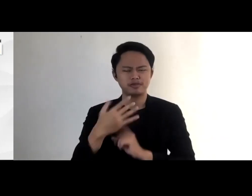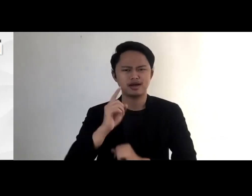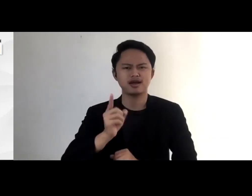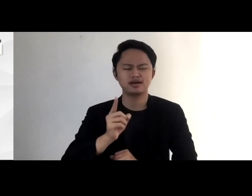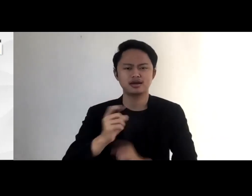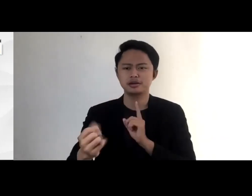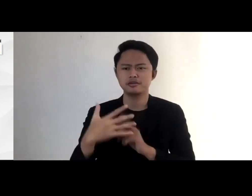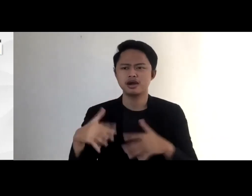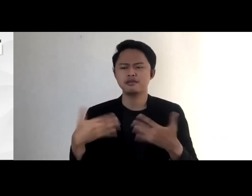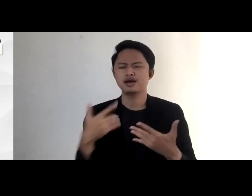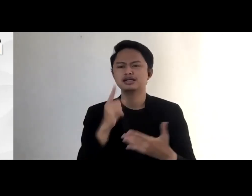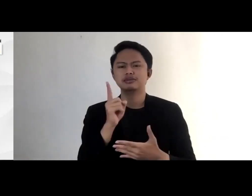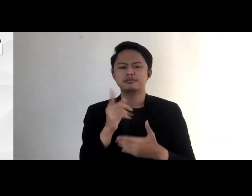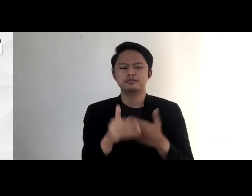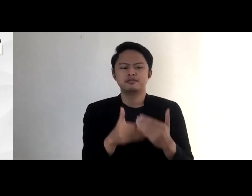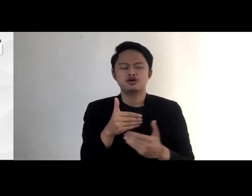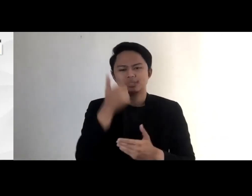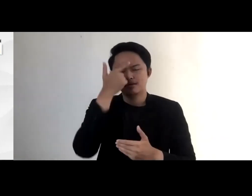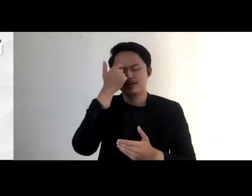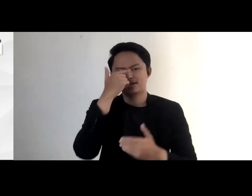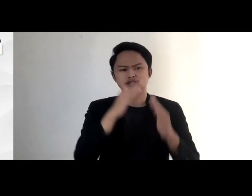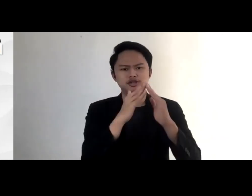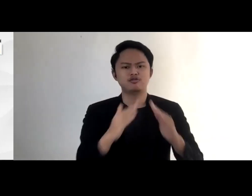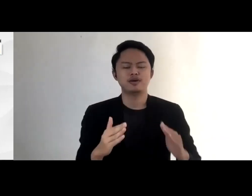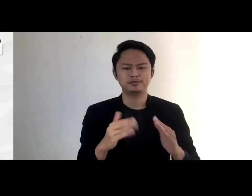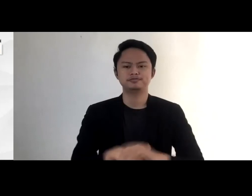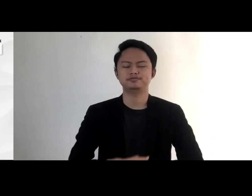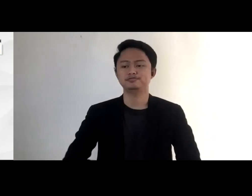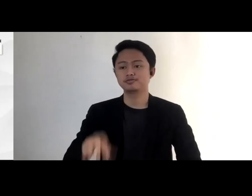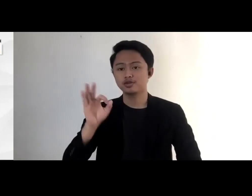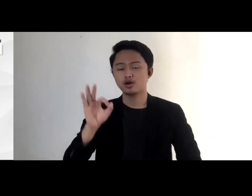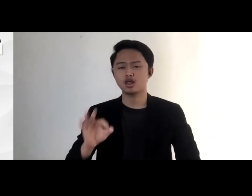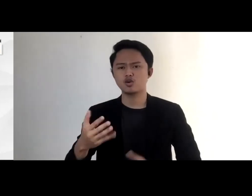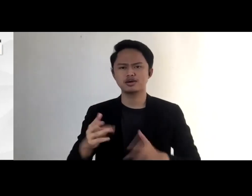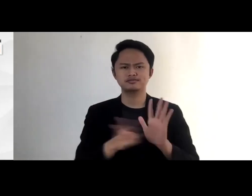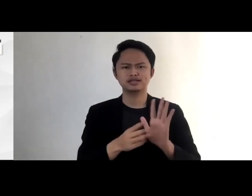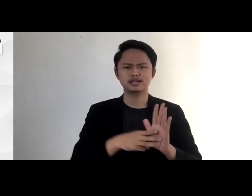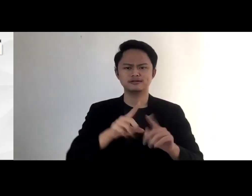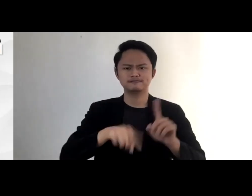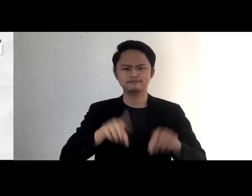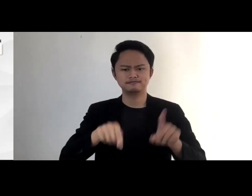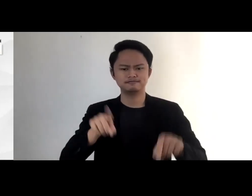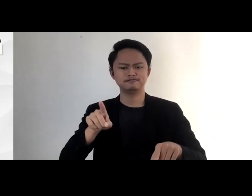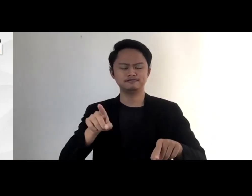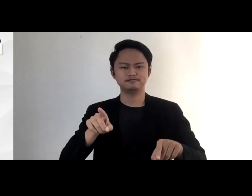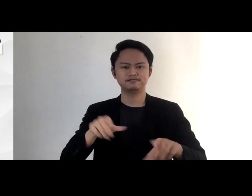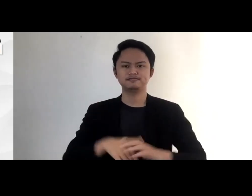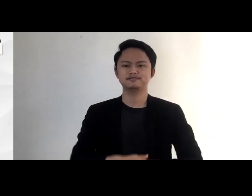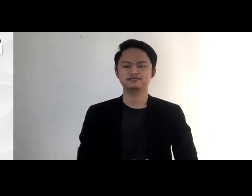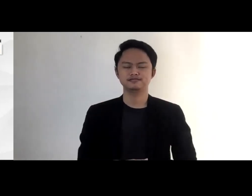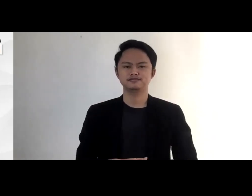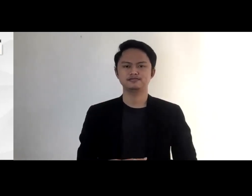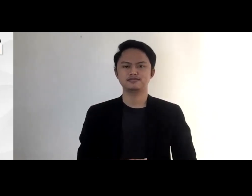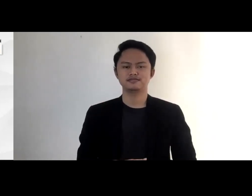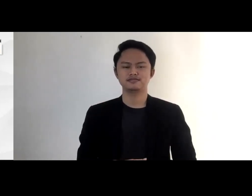dari implementasi belajar dari rumah. Orang tua dengan berbagai persoalan memerlukan satu